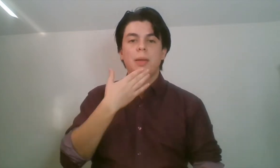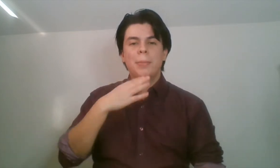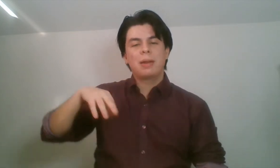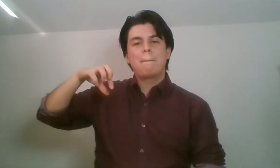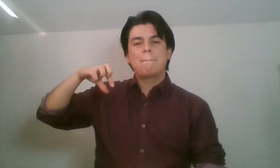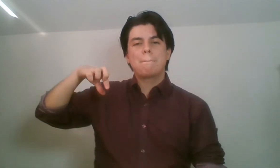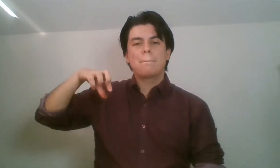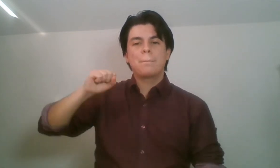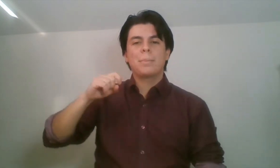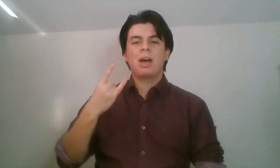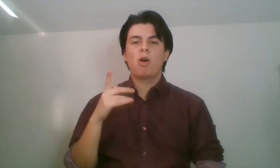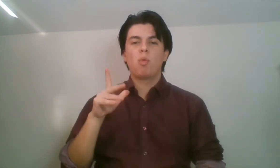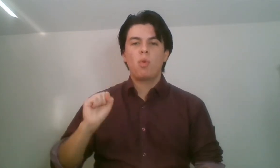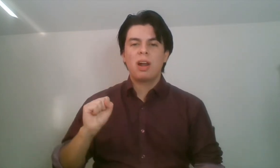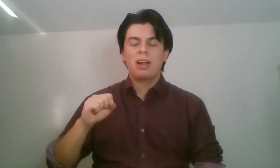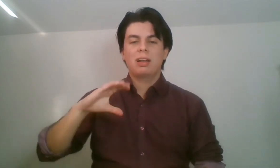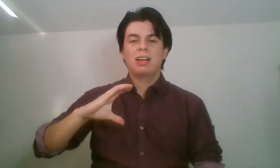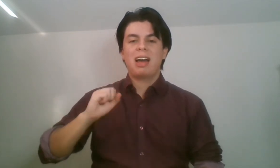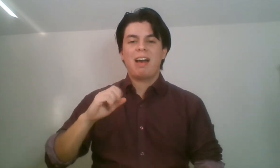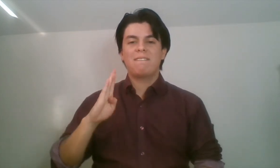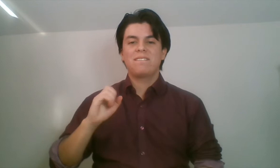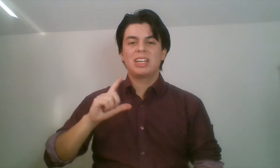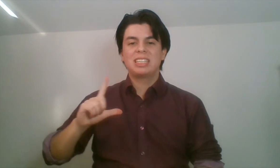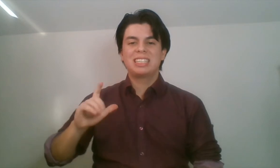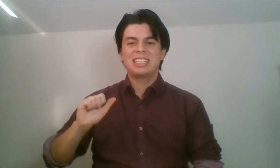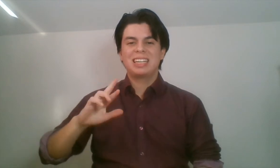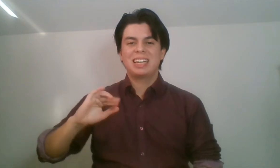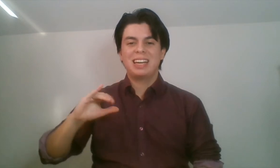de Educación e Inclusión desde hace 7 años.